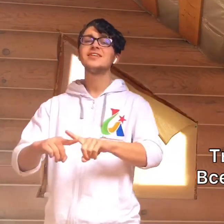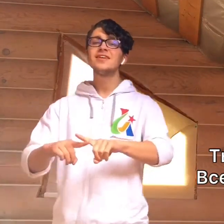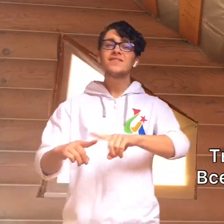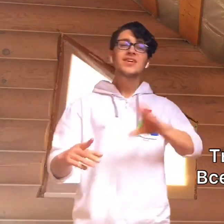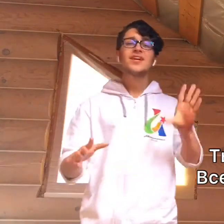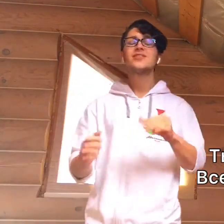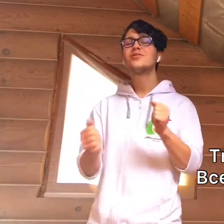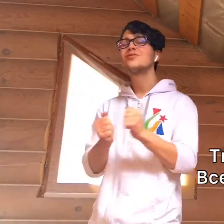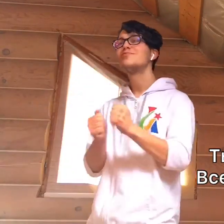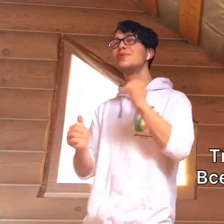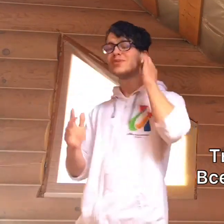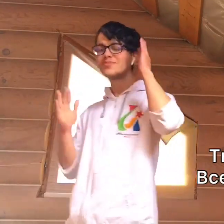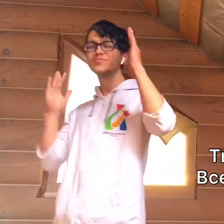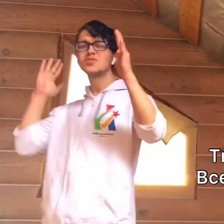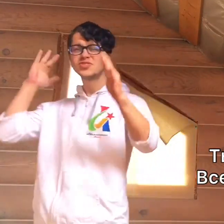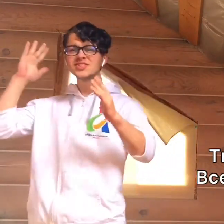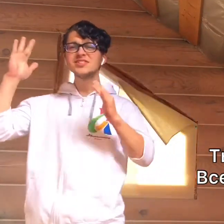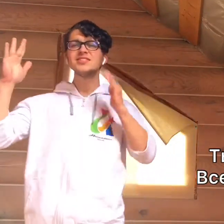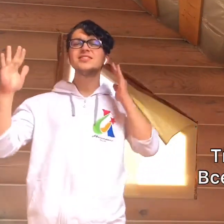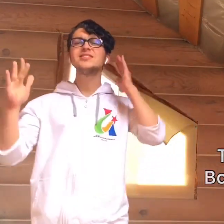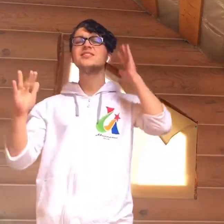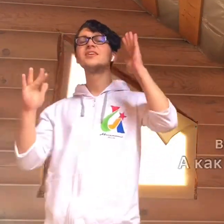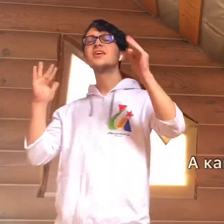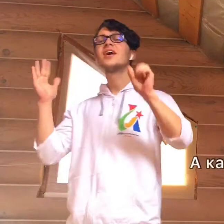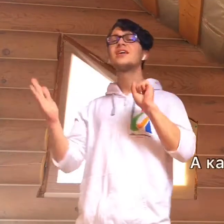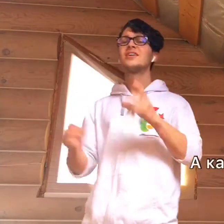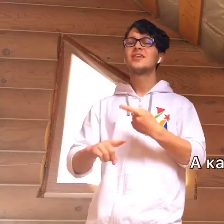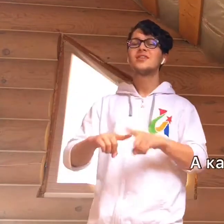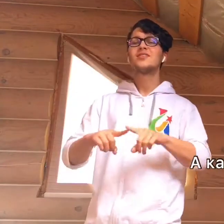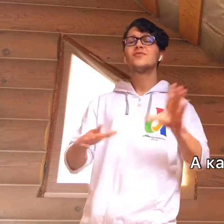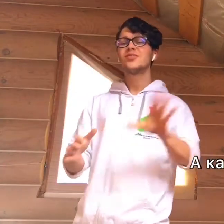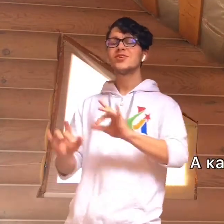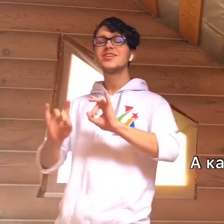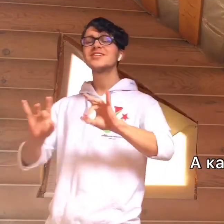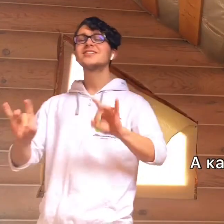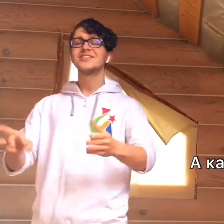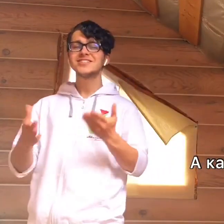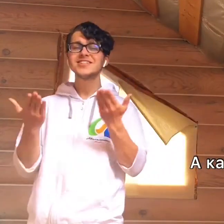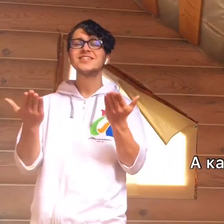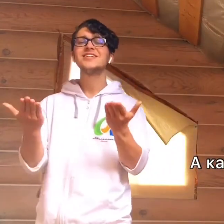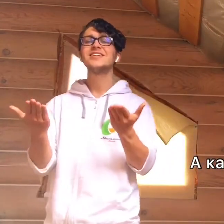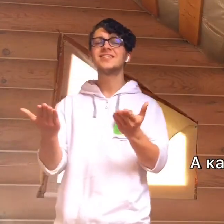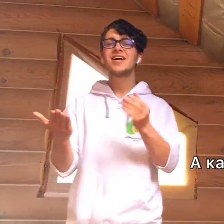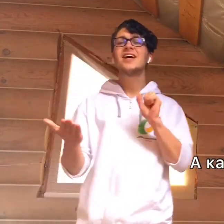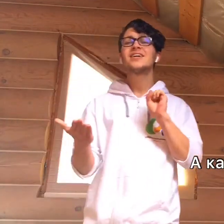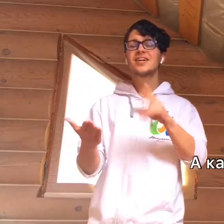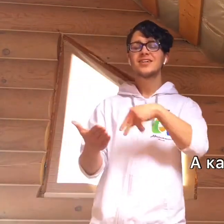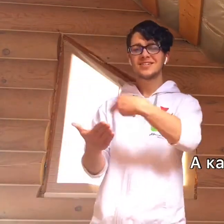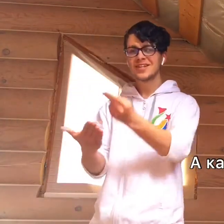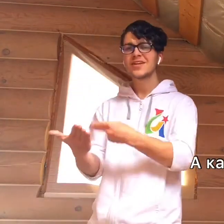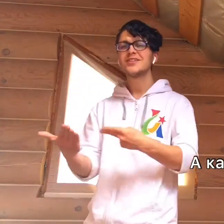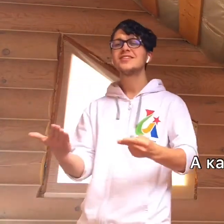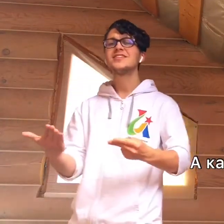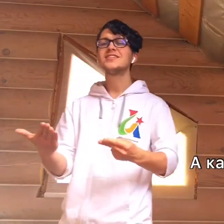эти глупые мечты. А как же это все рассказать? А как же начать мне?